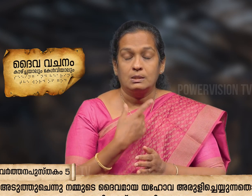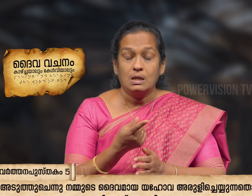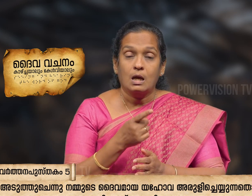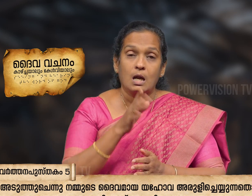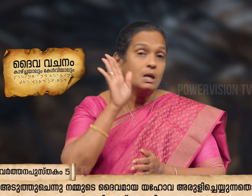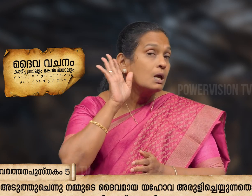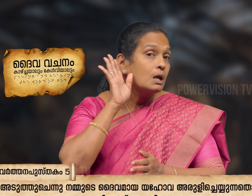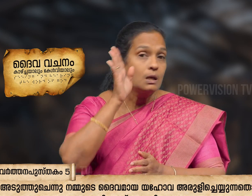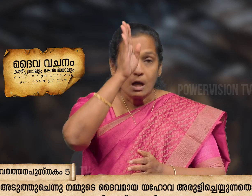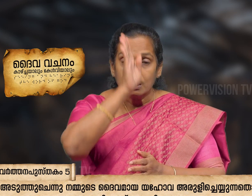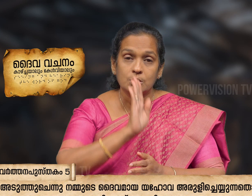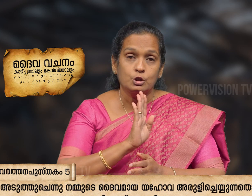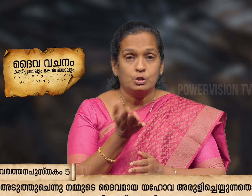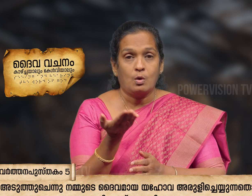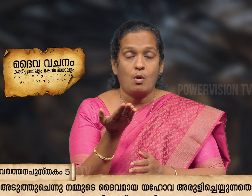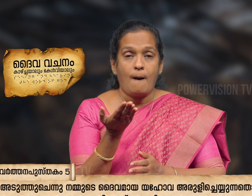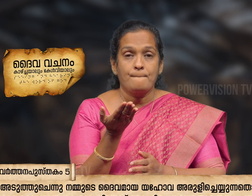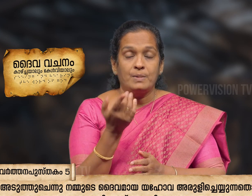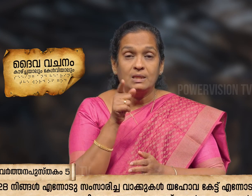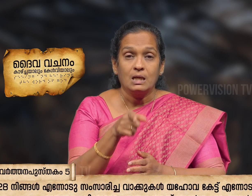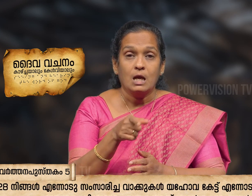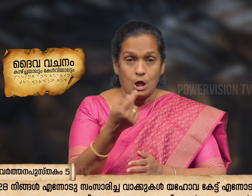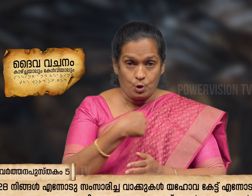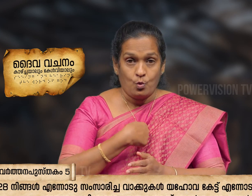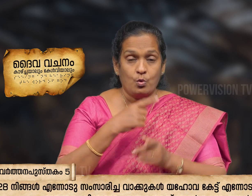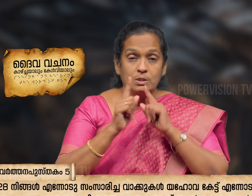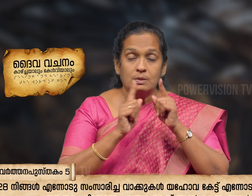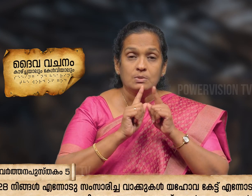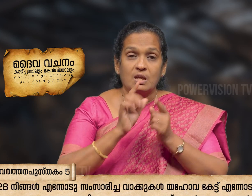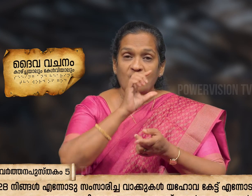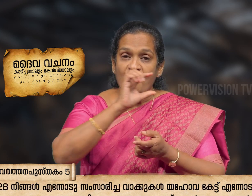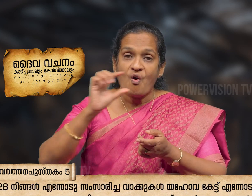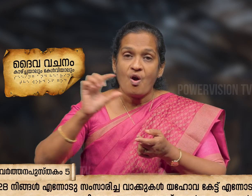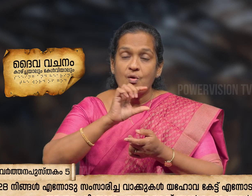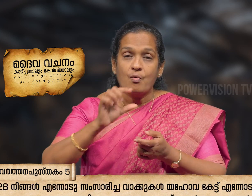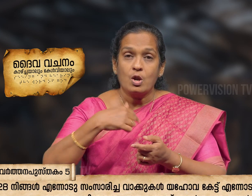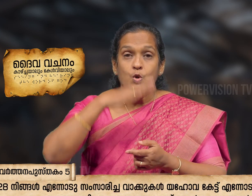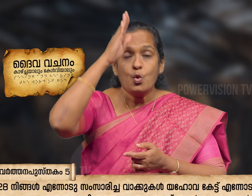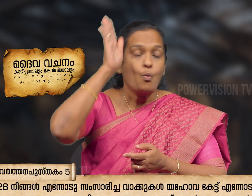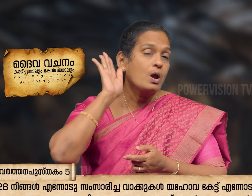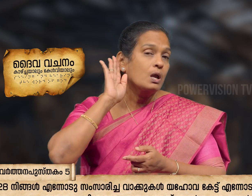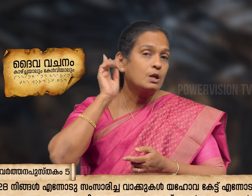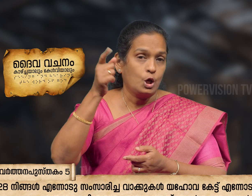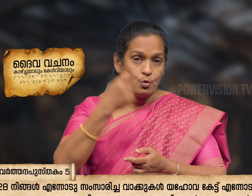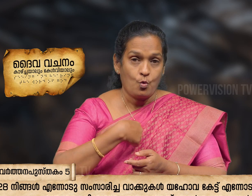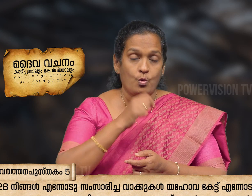ഞങ്ങൾ കേട്ട് അനുസരിച്ചു കൊള്ളാം. നിങ്ങൾ എന്നോട് സംസാരിച്ച വാക്കുകൾ യഹോവ കേട്ട് എന്നോട്